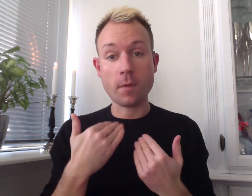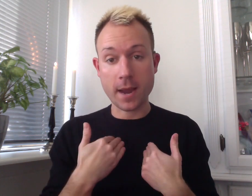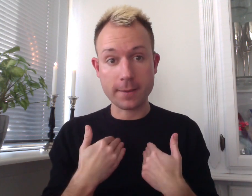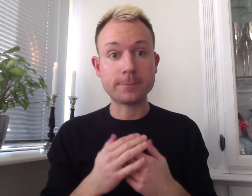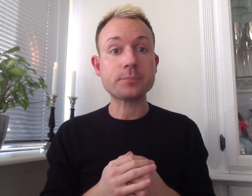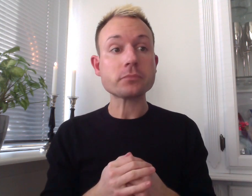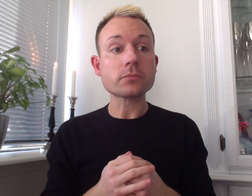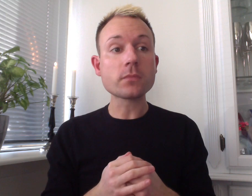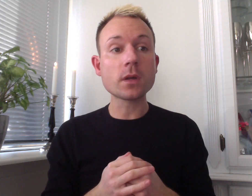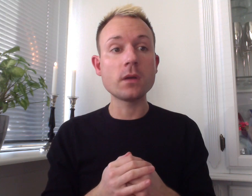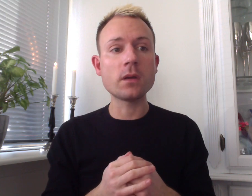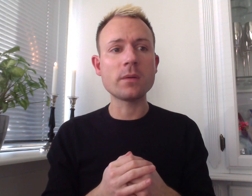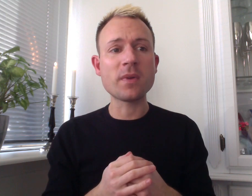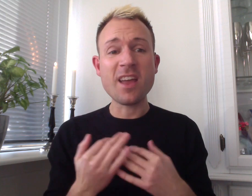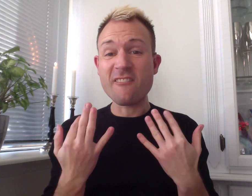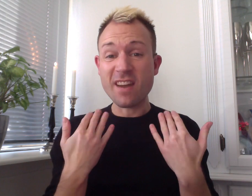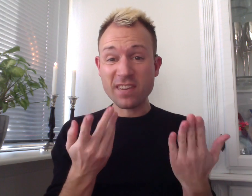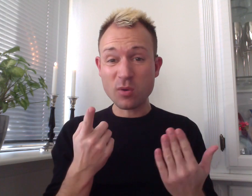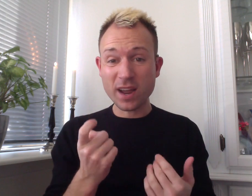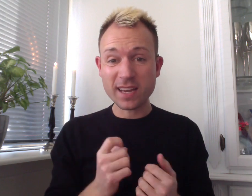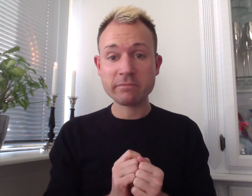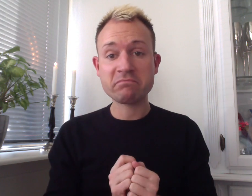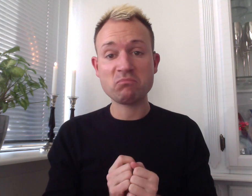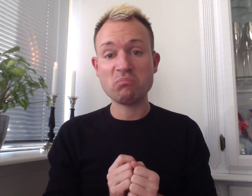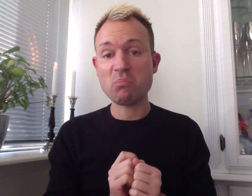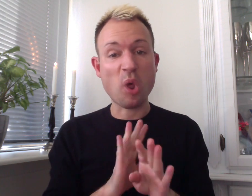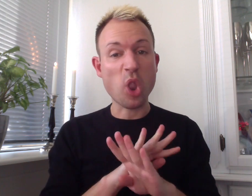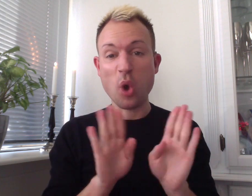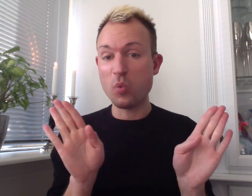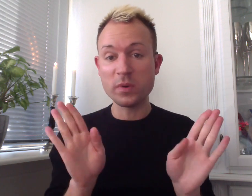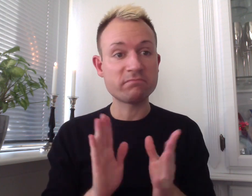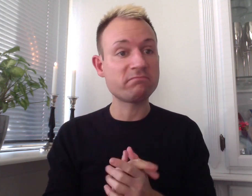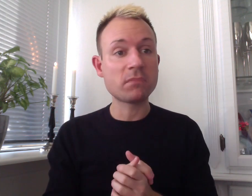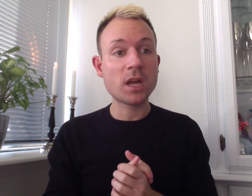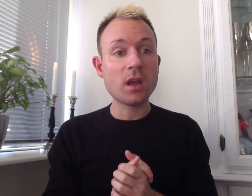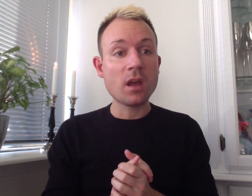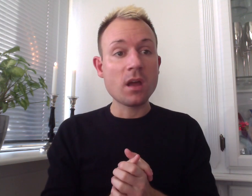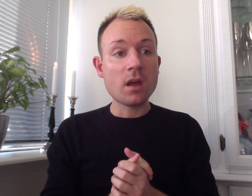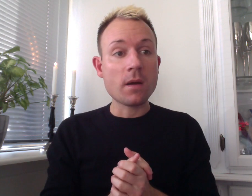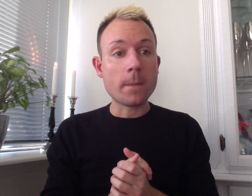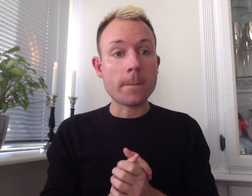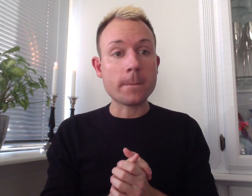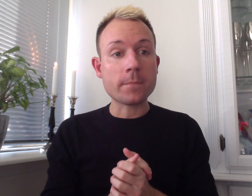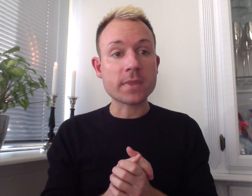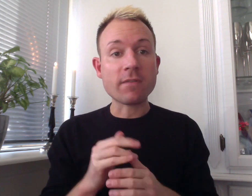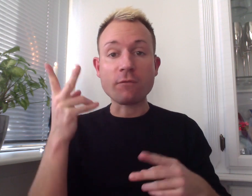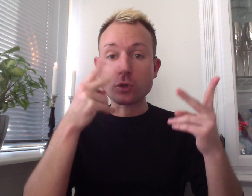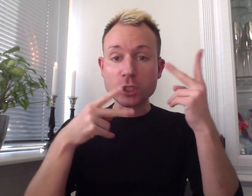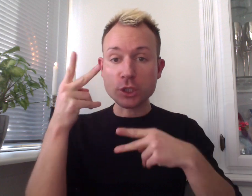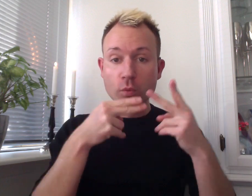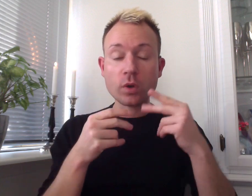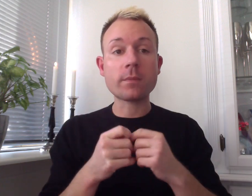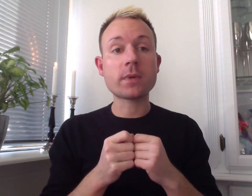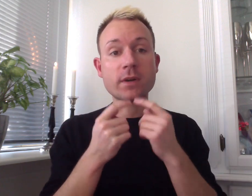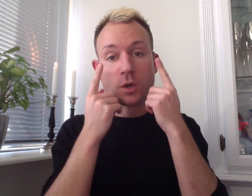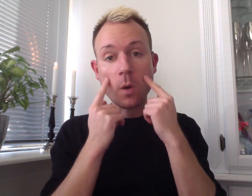mig. Hvad fik jeg af det? Nope. Der var frustrationer, der var tårer